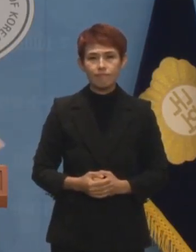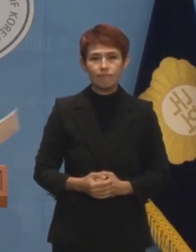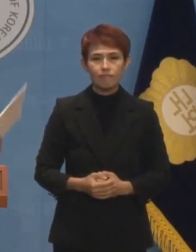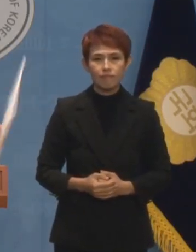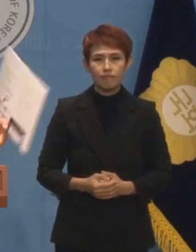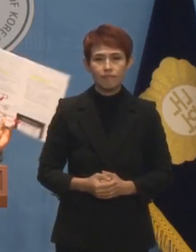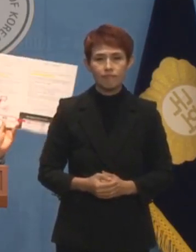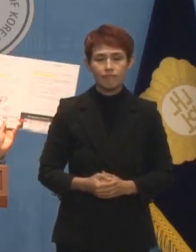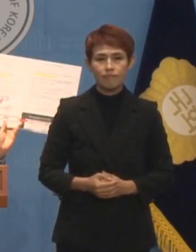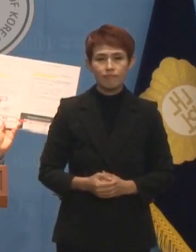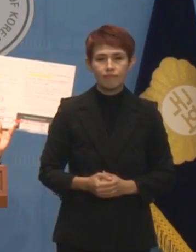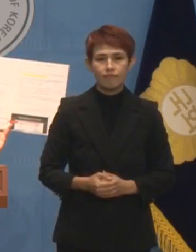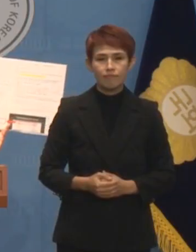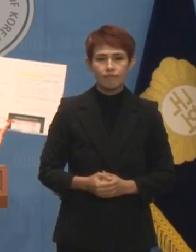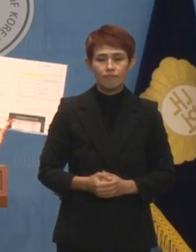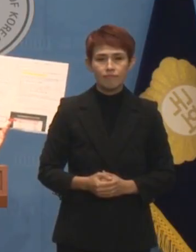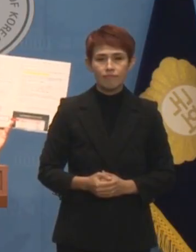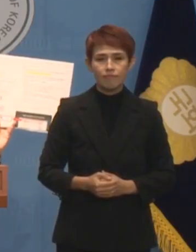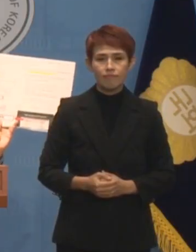다시 한번.